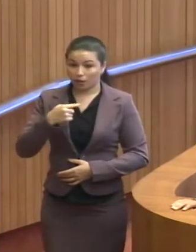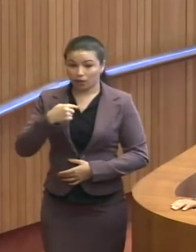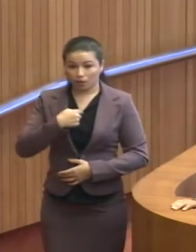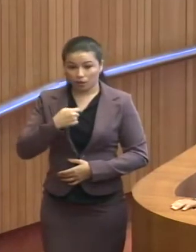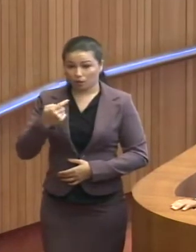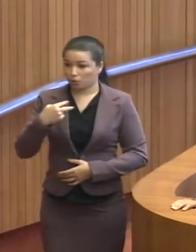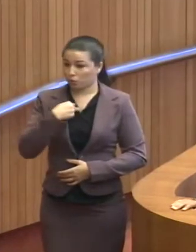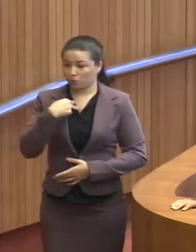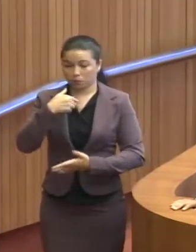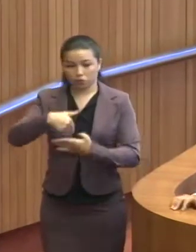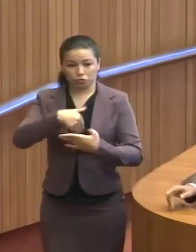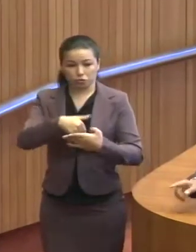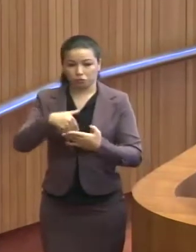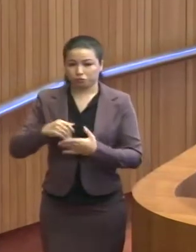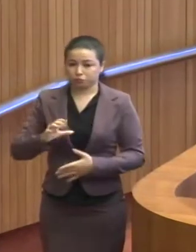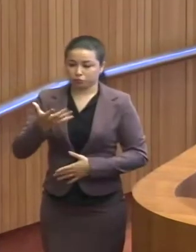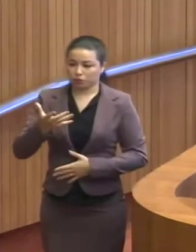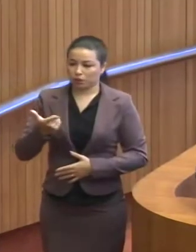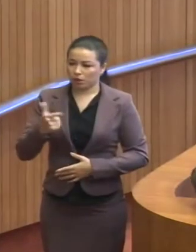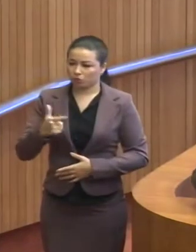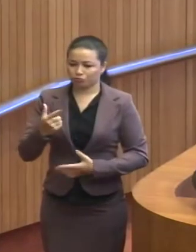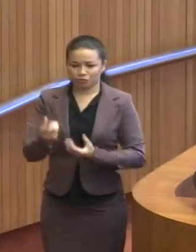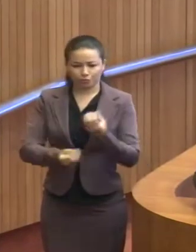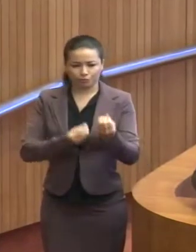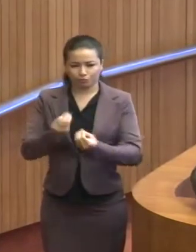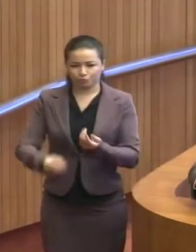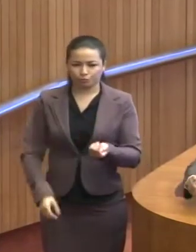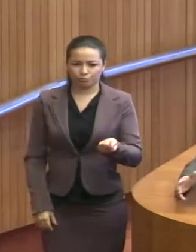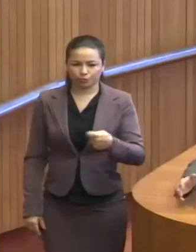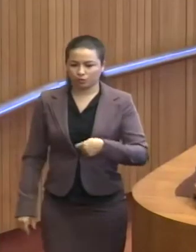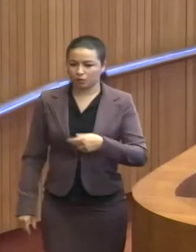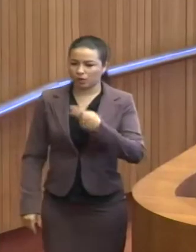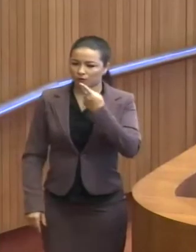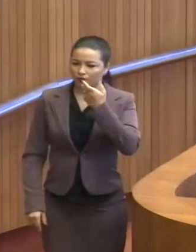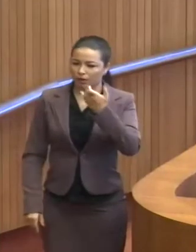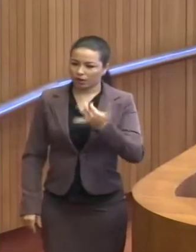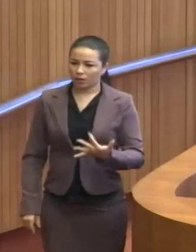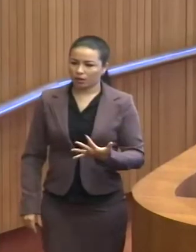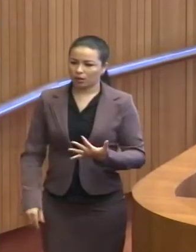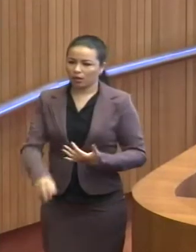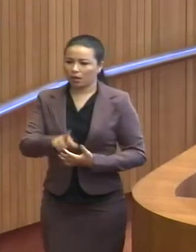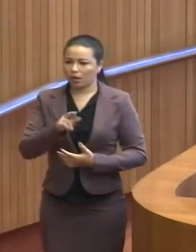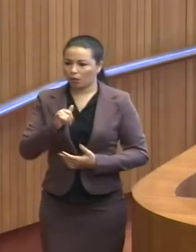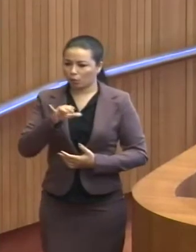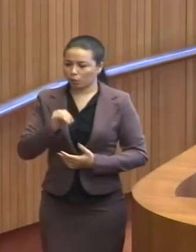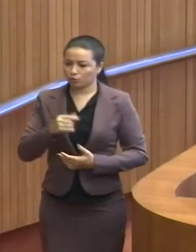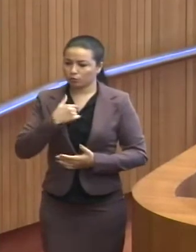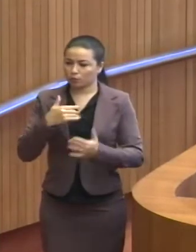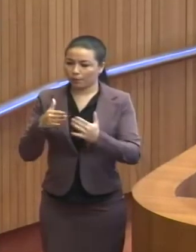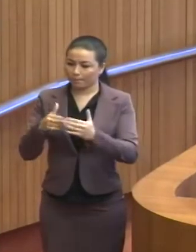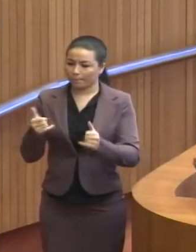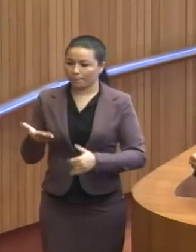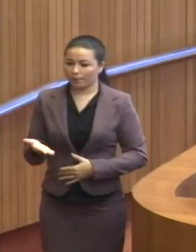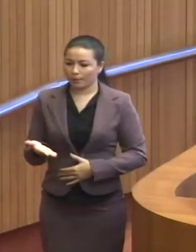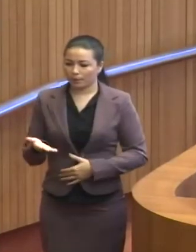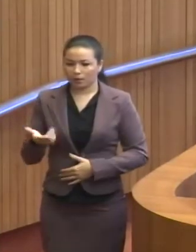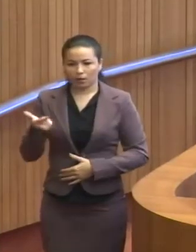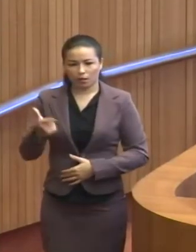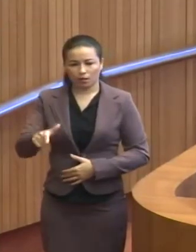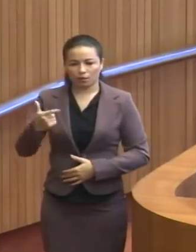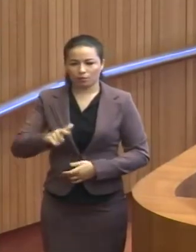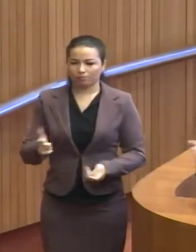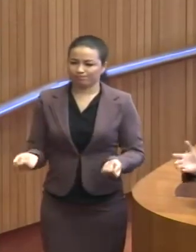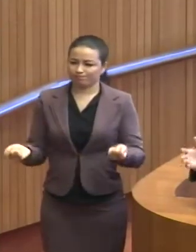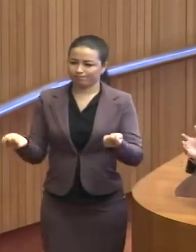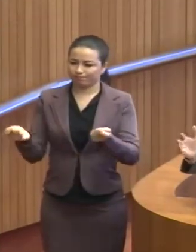inelegível. Disseram que não tinha mais jeito. Disseram que o recurso que eu interpus não ia